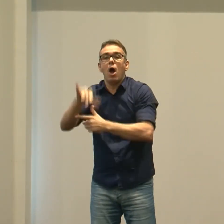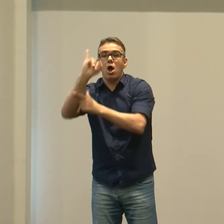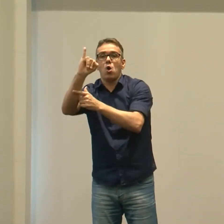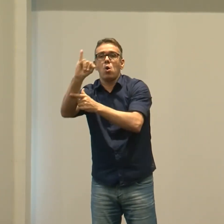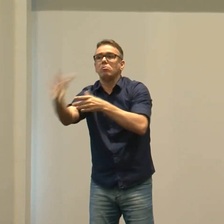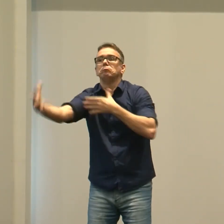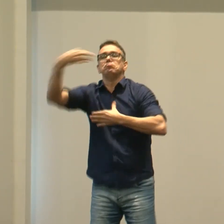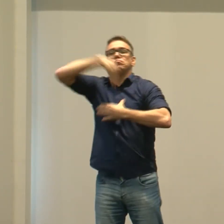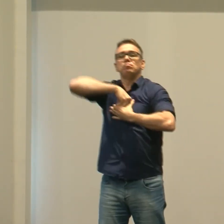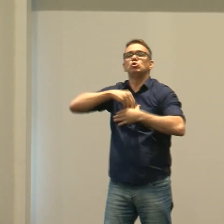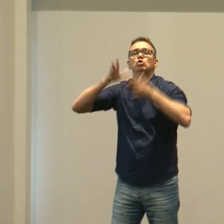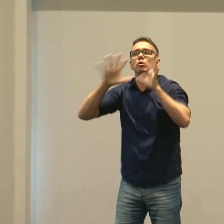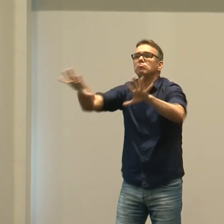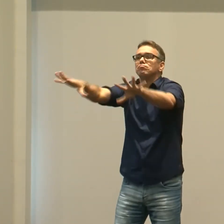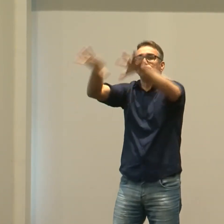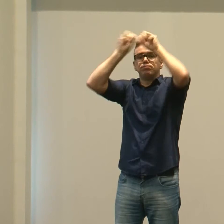se desenvolve.